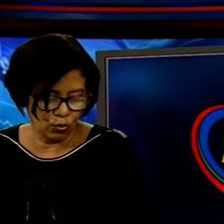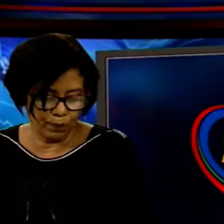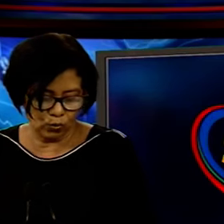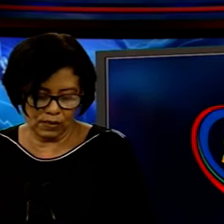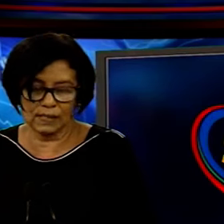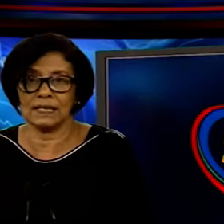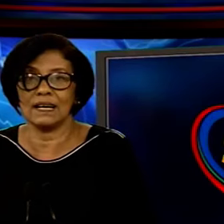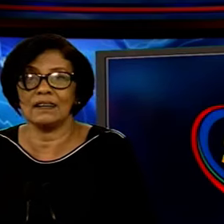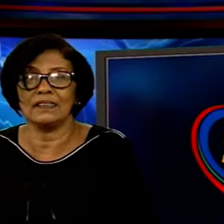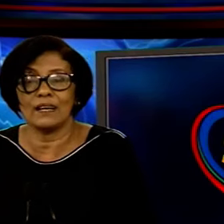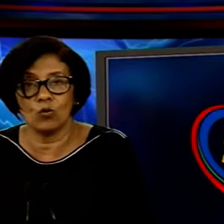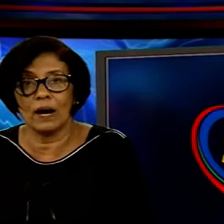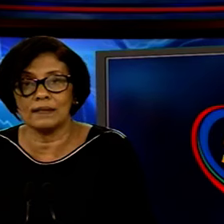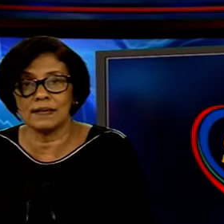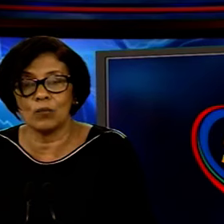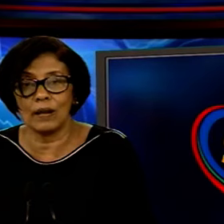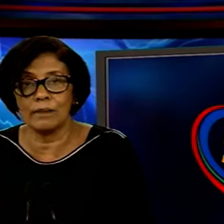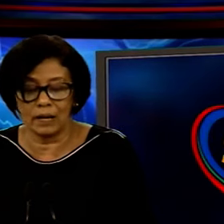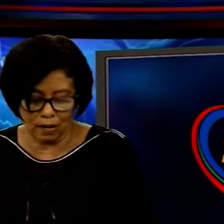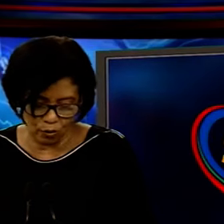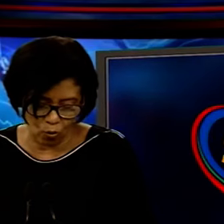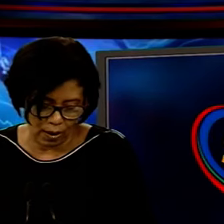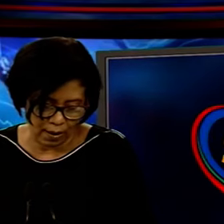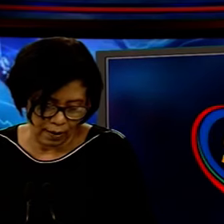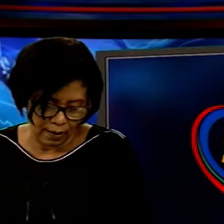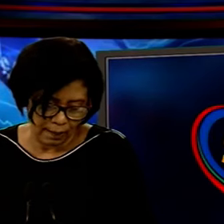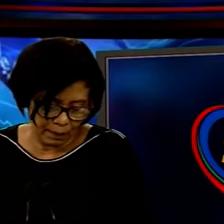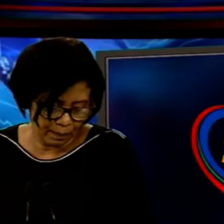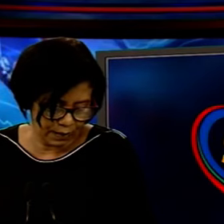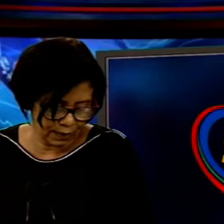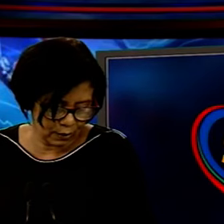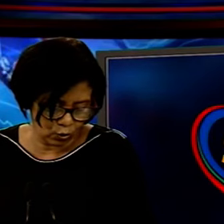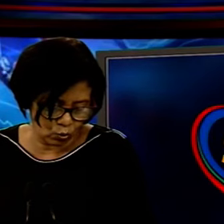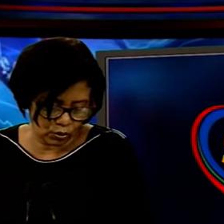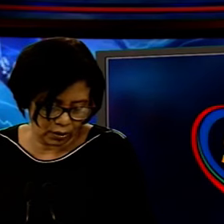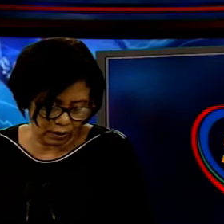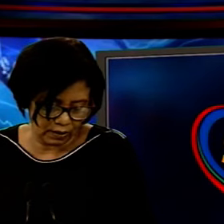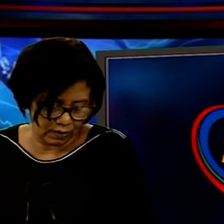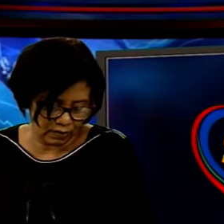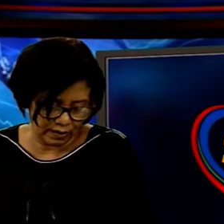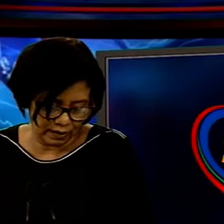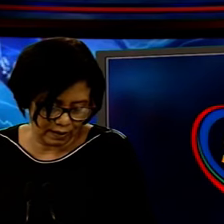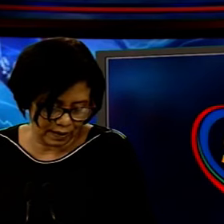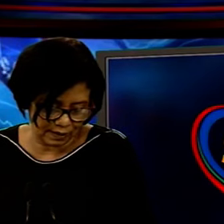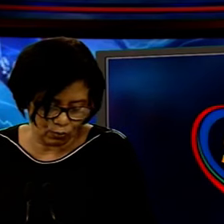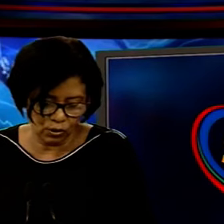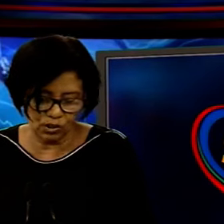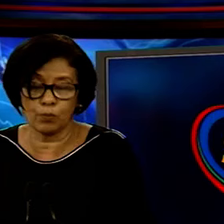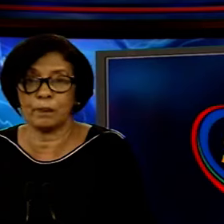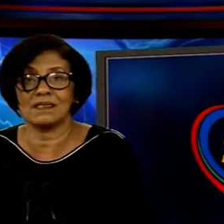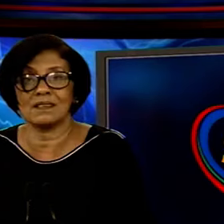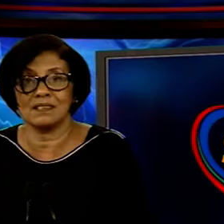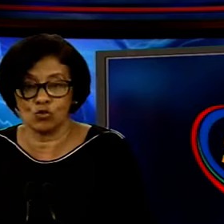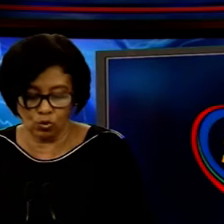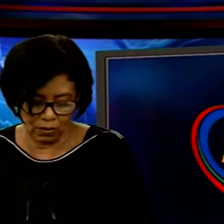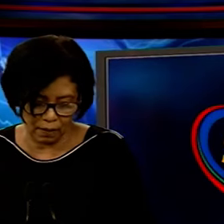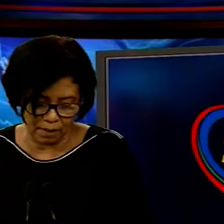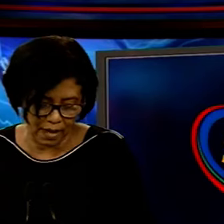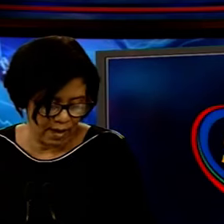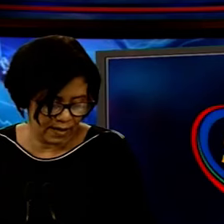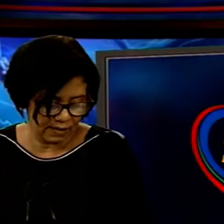dit monde peut aussi gagner découragé pour aller dans l'endroit public côte il y en a un tas de monde si autres pas senti